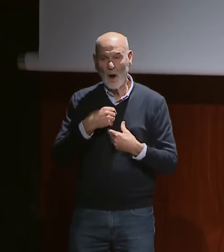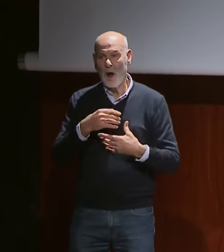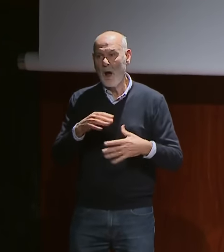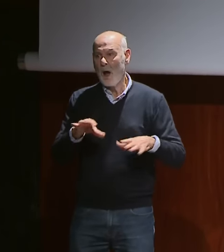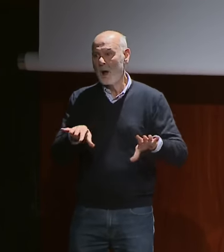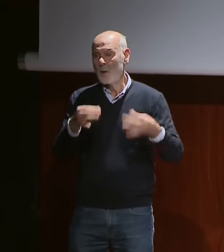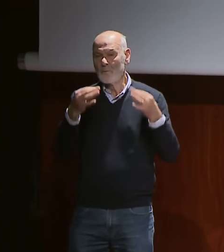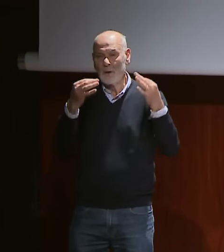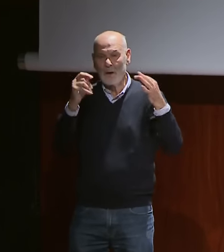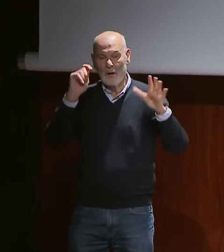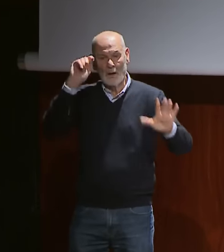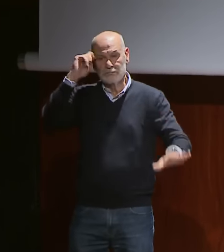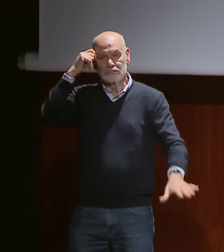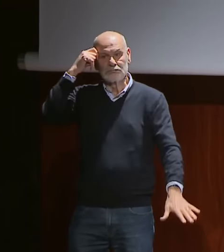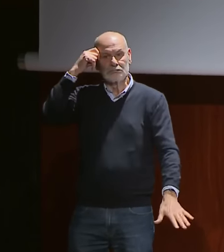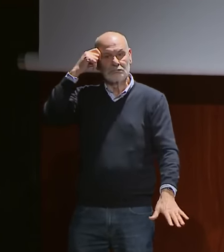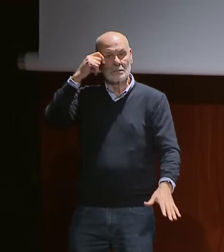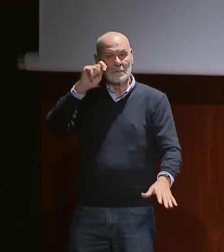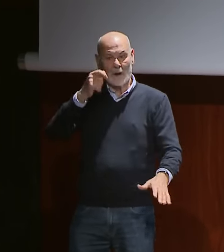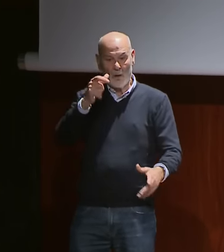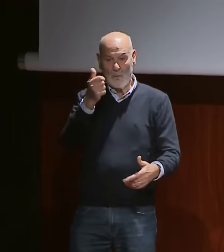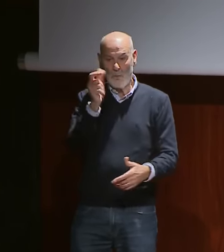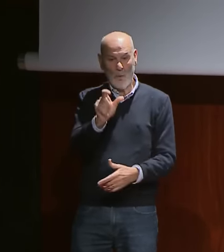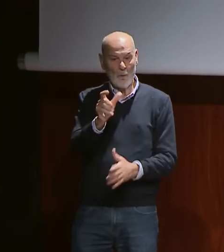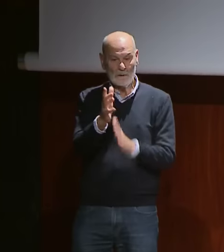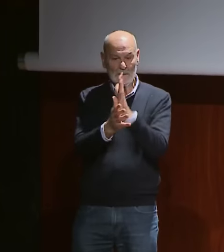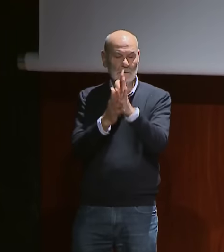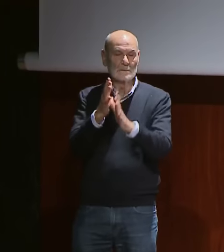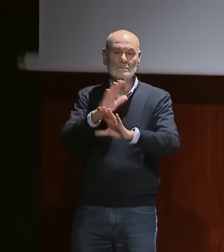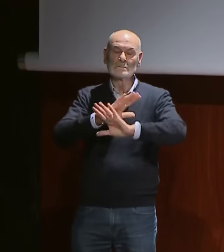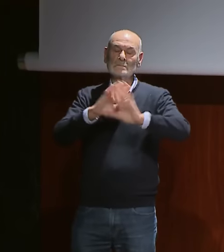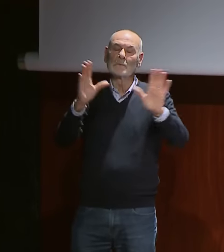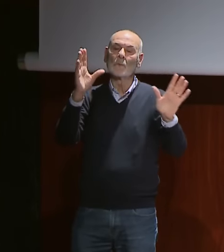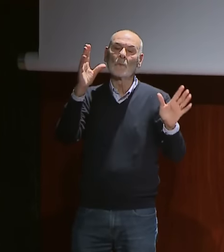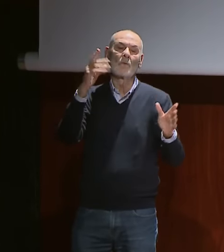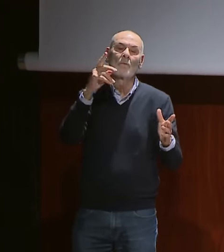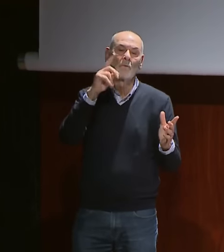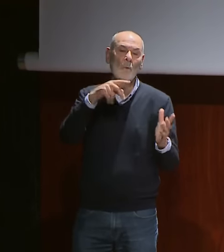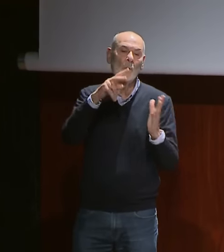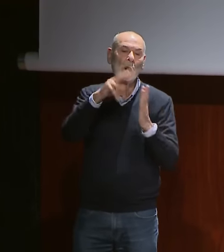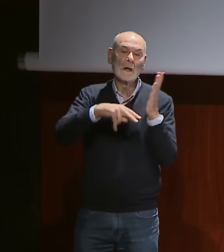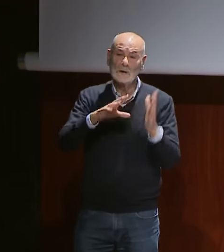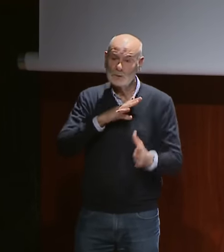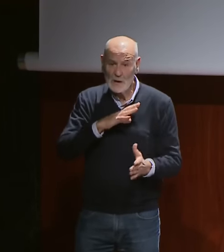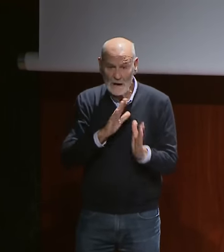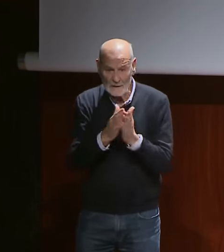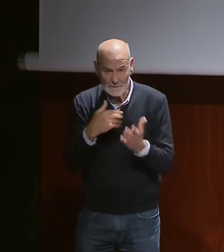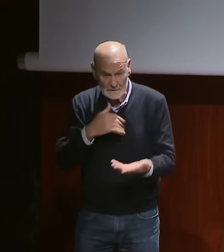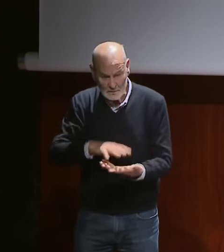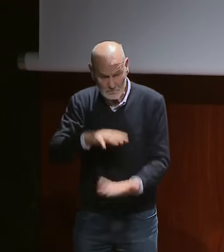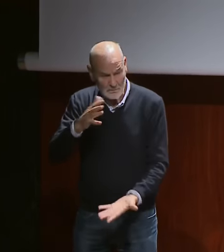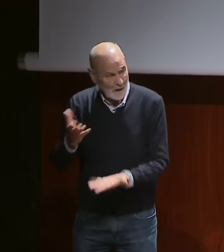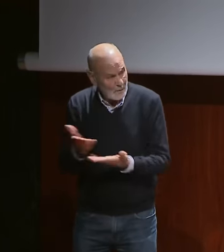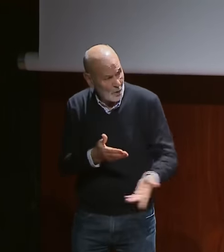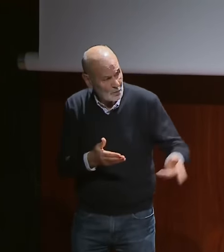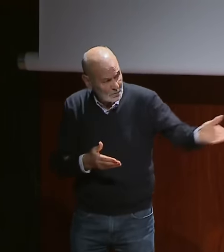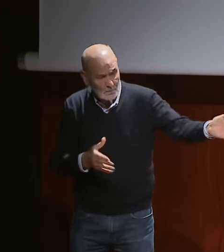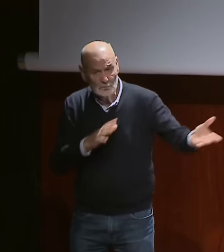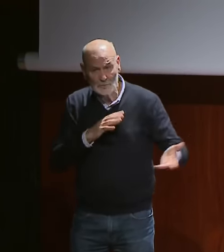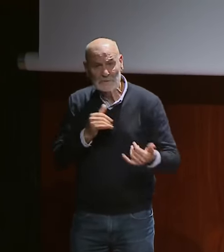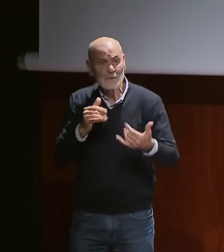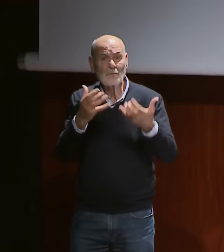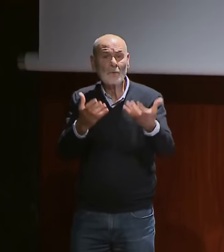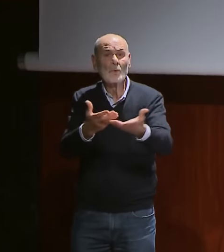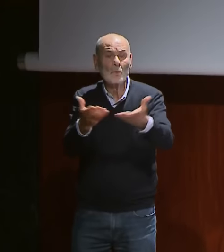signes dans la cour de récréation. Ça a été pour moi le déclic. C'est vraiment ça qui m'a...